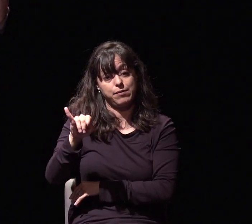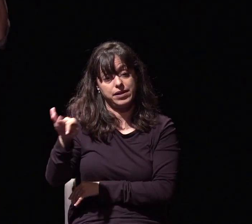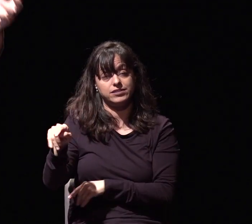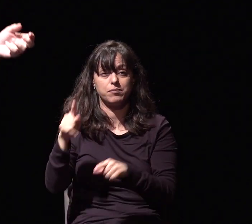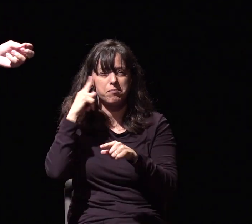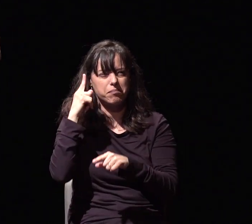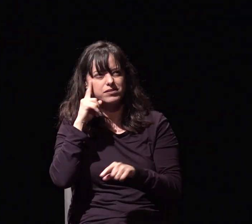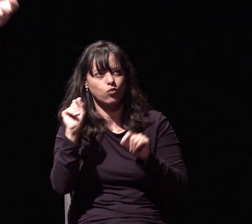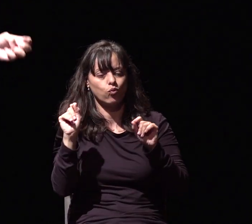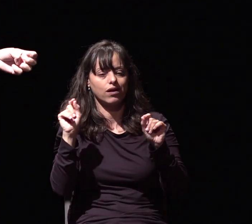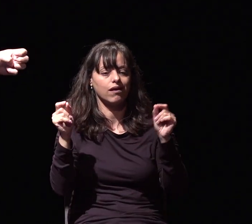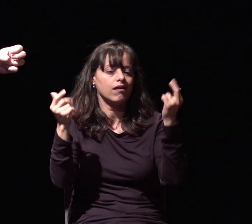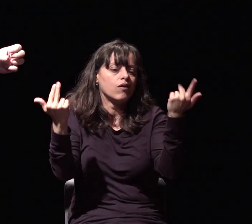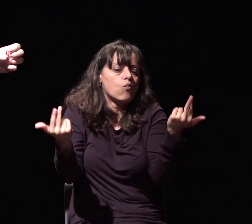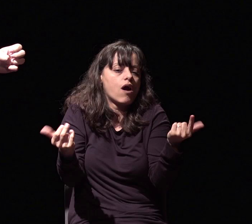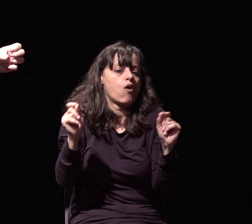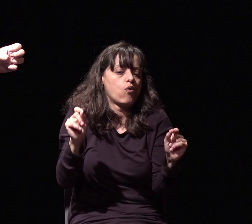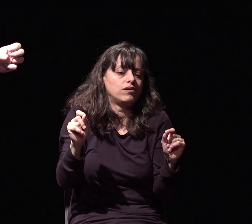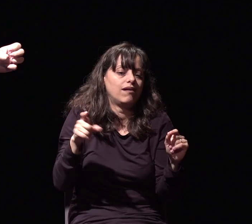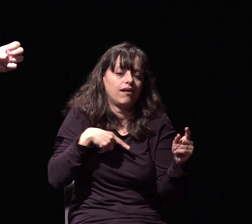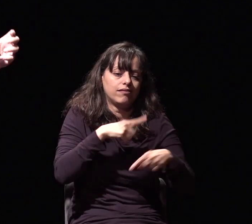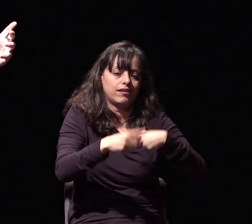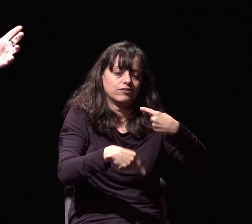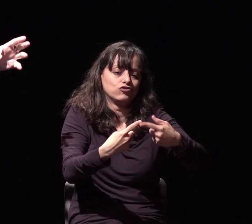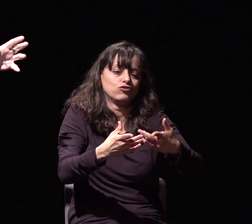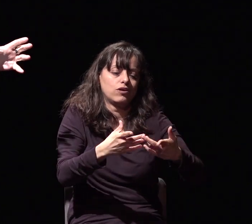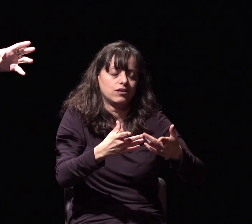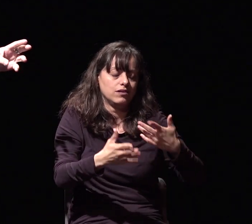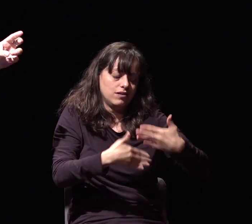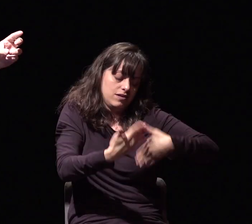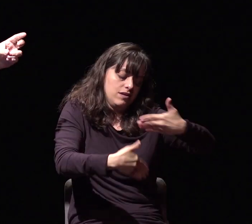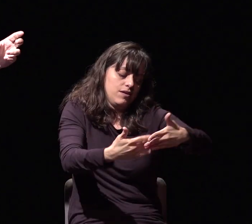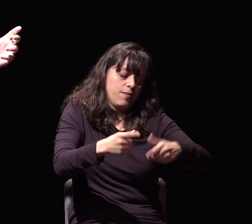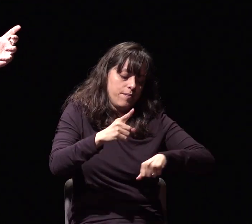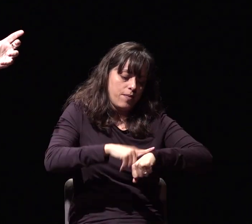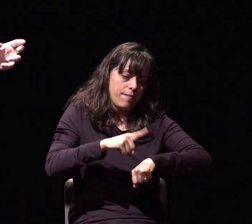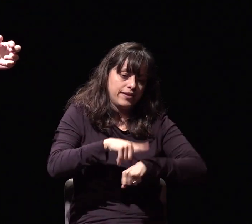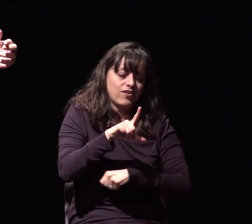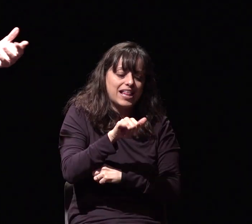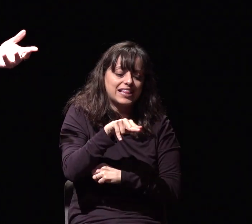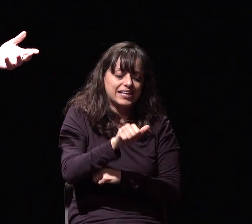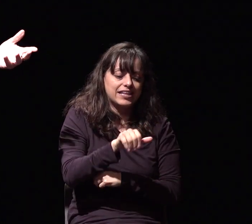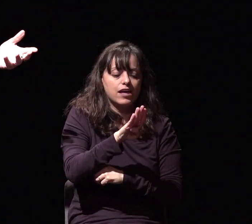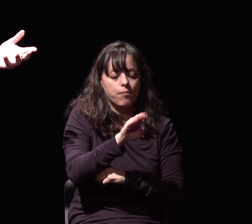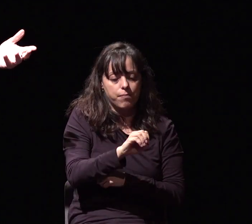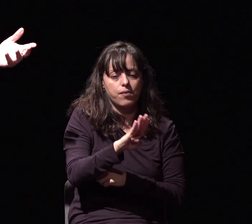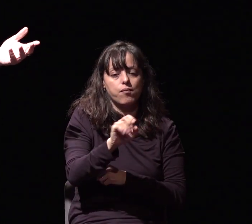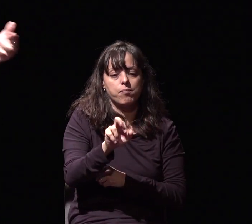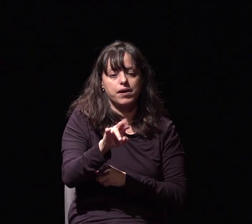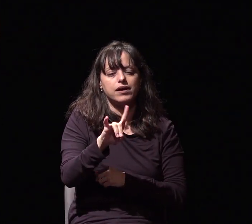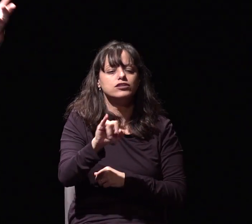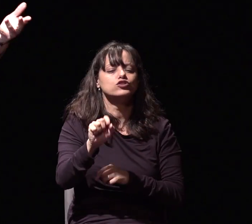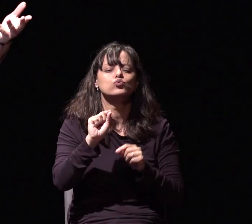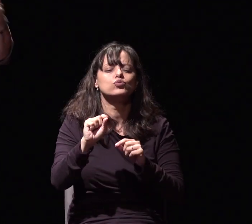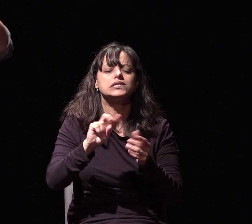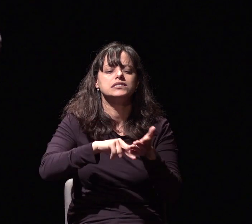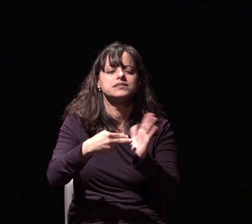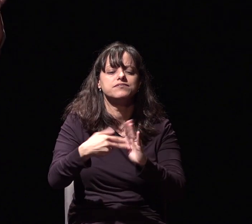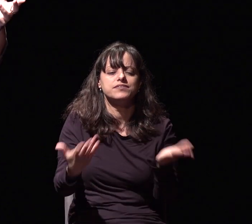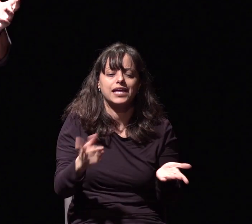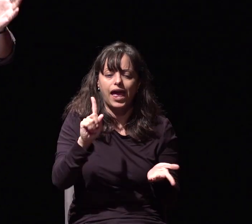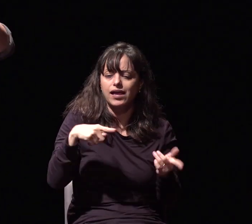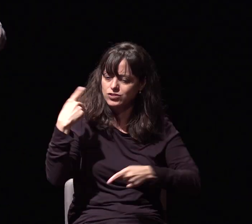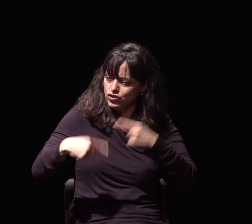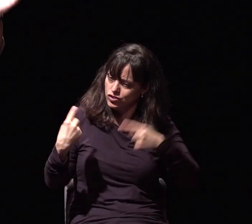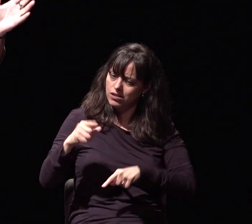na trajetória de Lina Bobardi, foi um pouco sugerido pela organização, mas me ocorreu pensar o seguinte, quer dizer, e justamente a ideia aqui é vir ter um diálogo. Então, vou